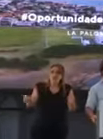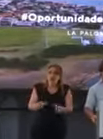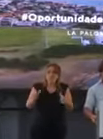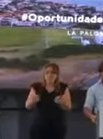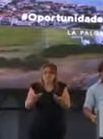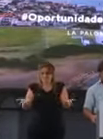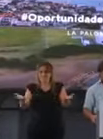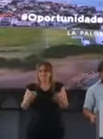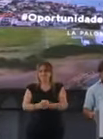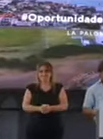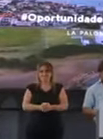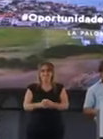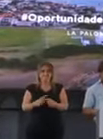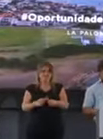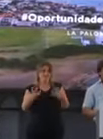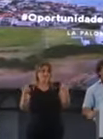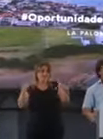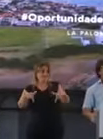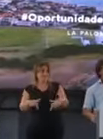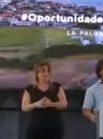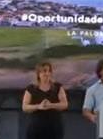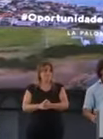pasen.